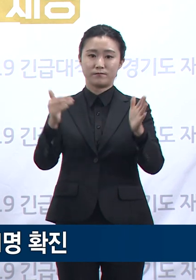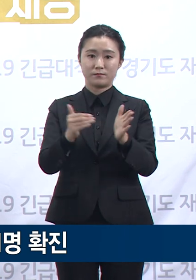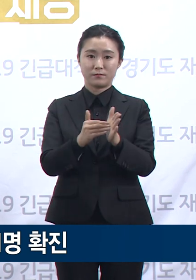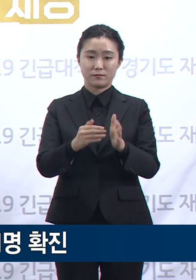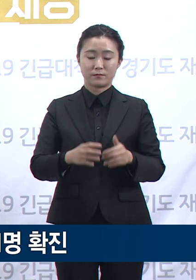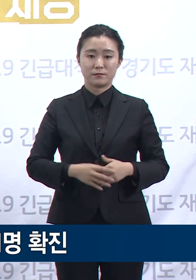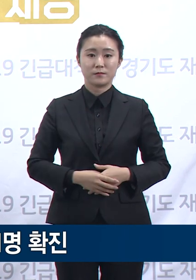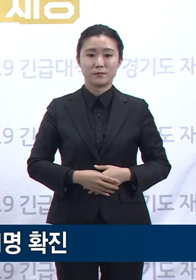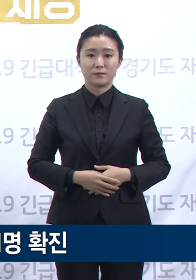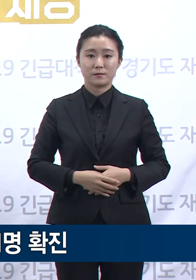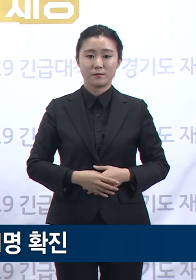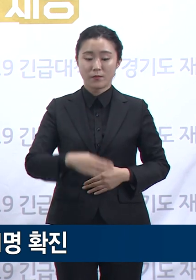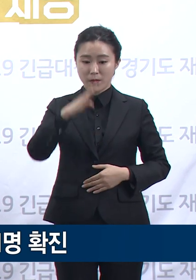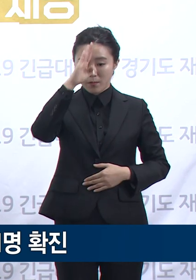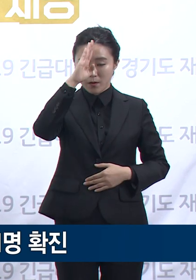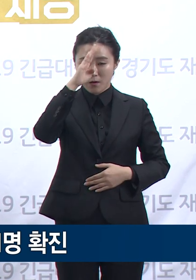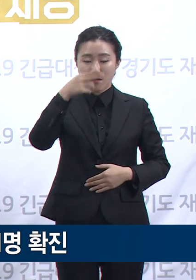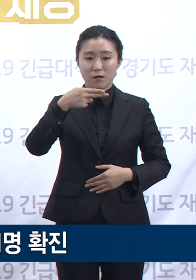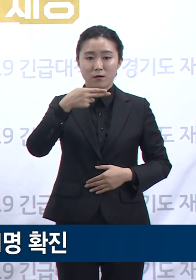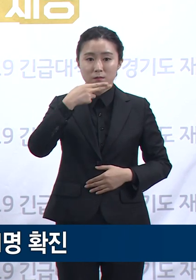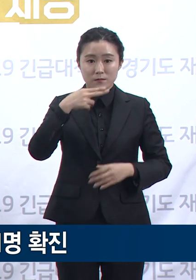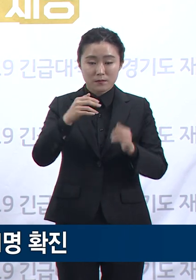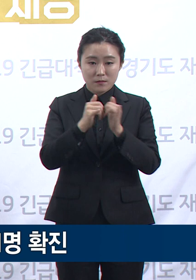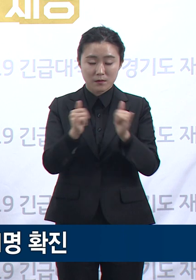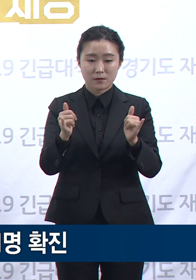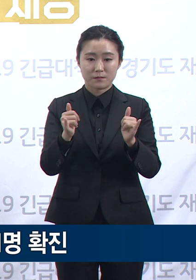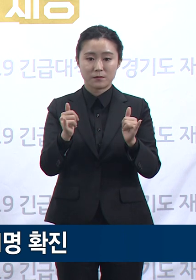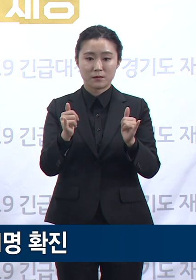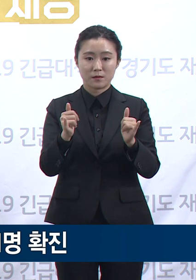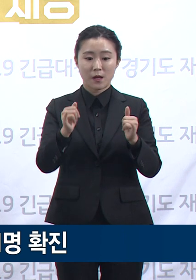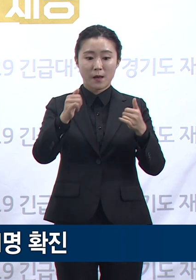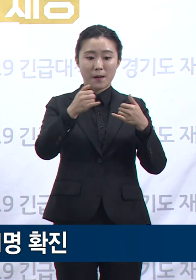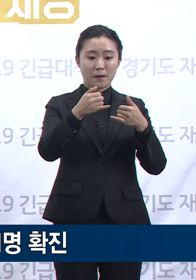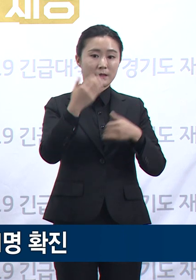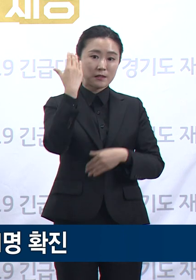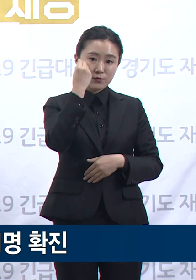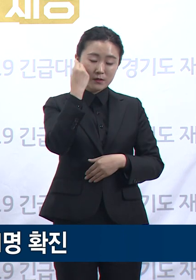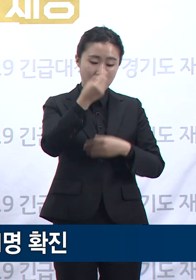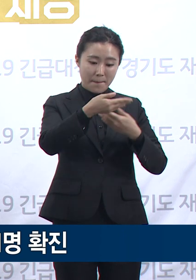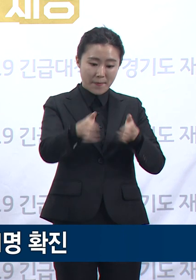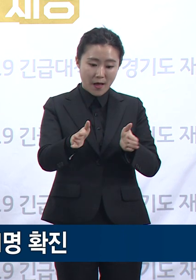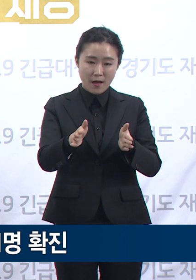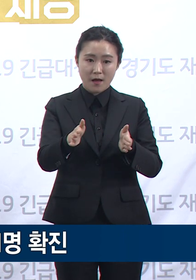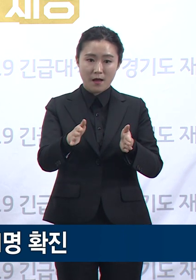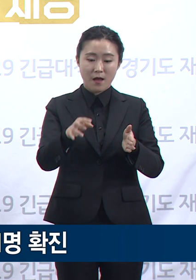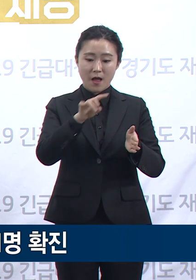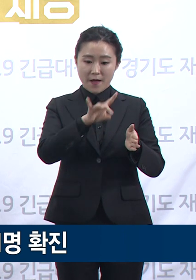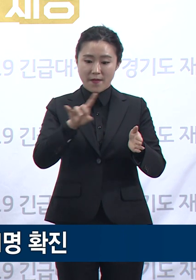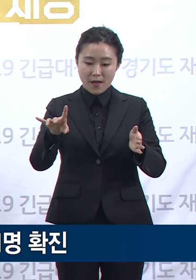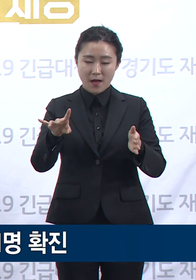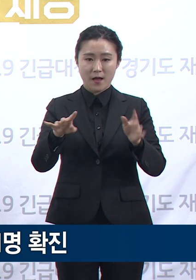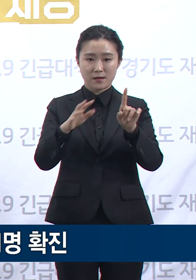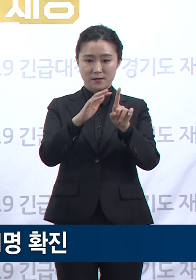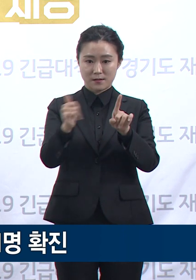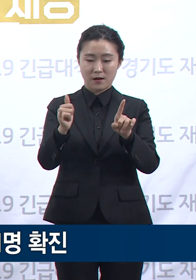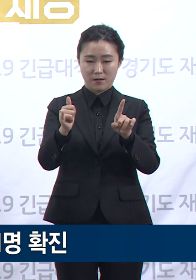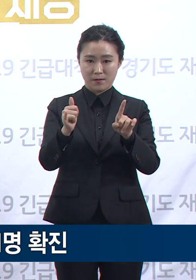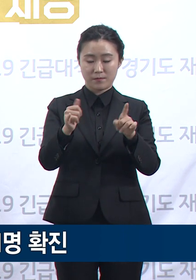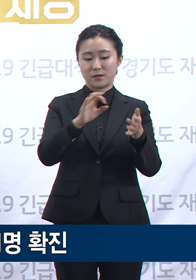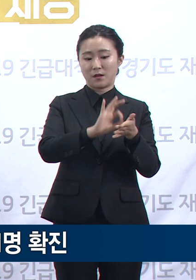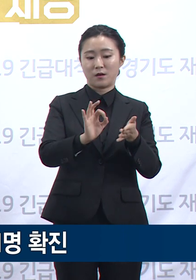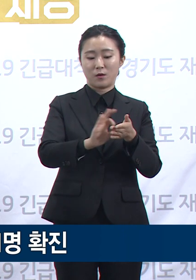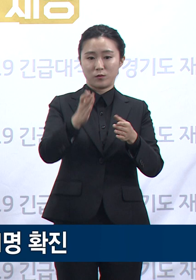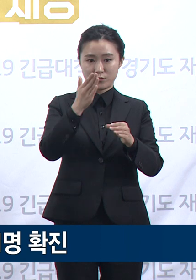음성 판정을 받은 나머지 연수생들은 현재 1인 1실로 구성된 기숙사에 격리 중이며, 이들과 접촉한 버스기사